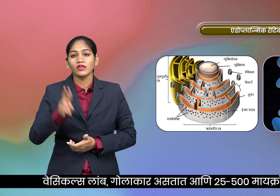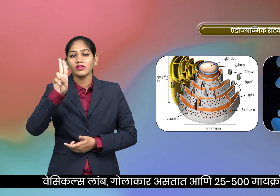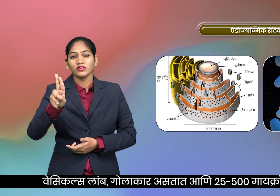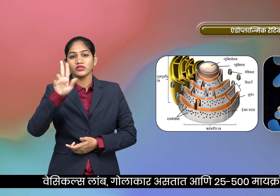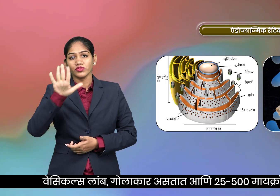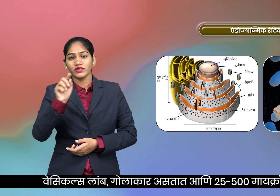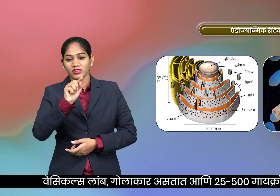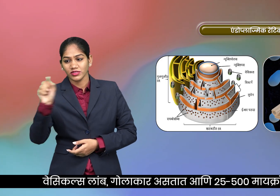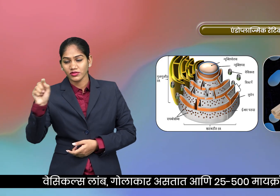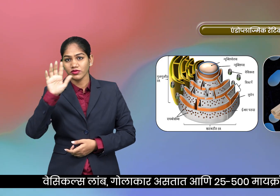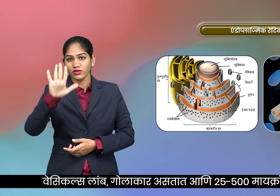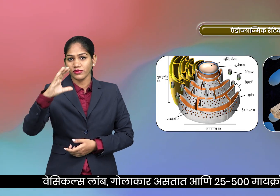बदलतात.